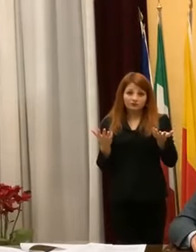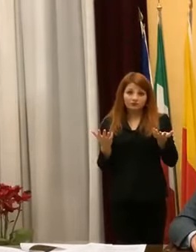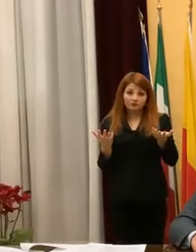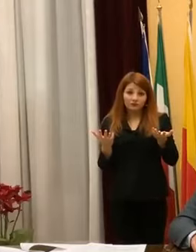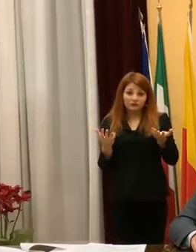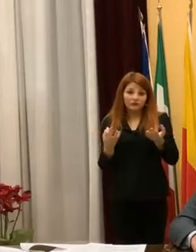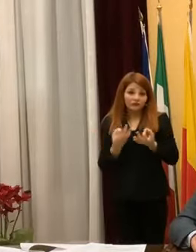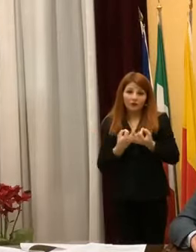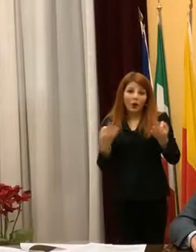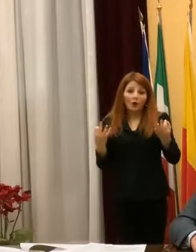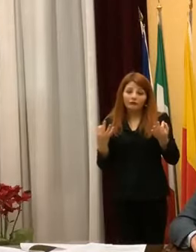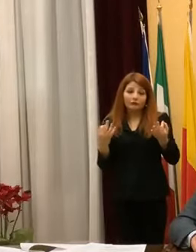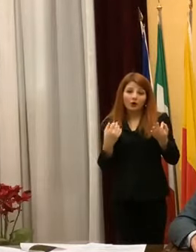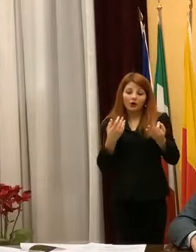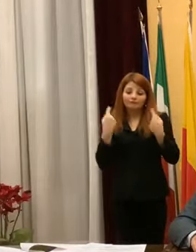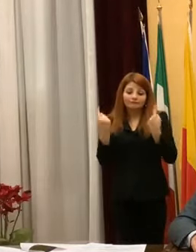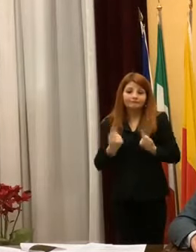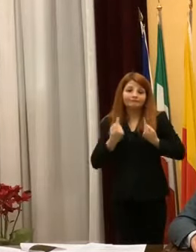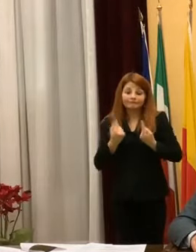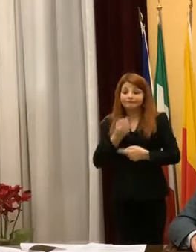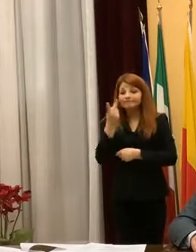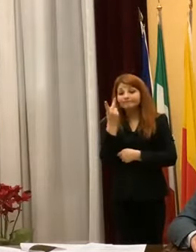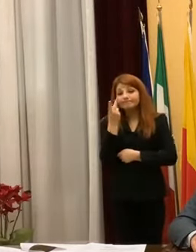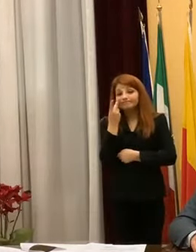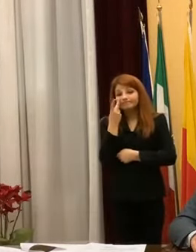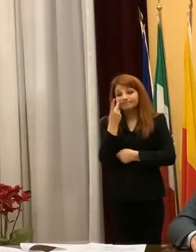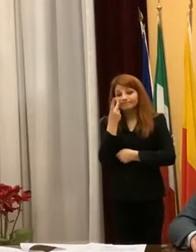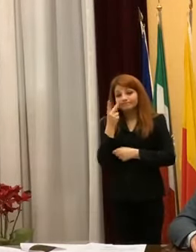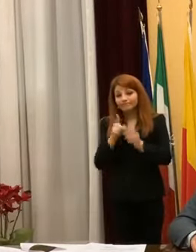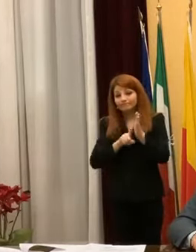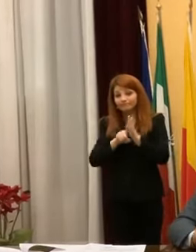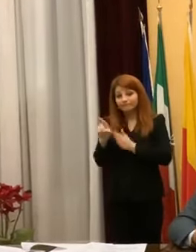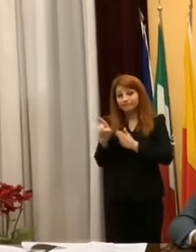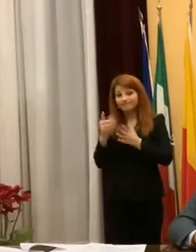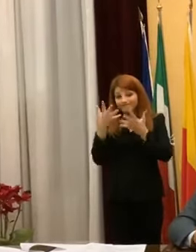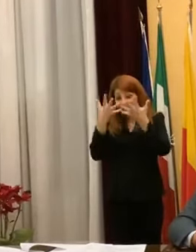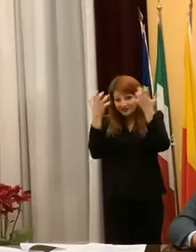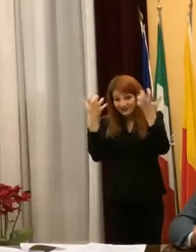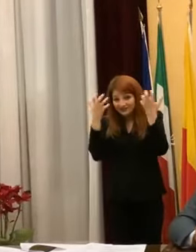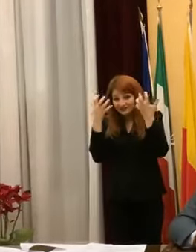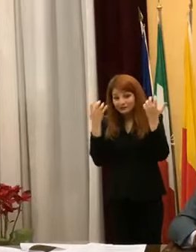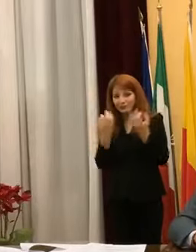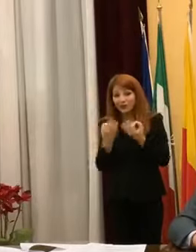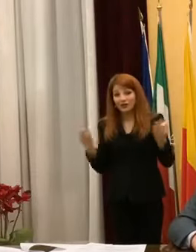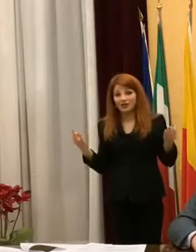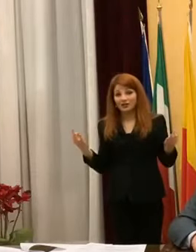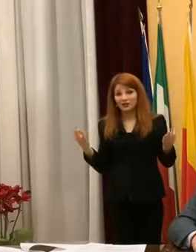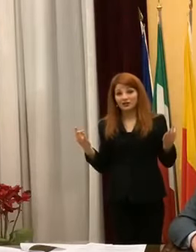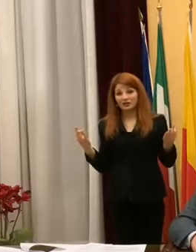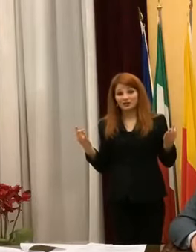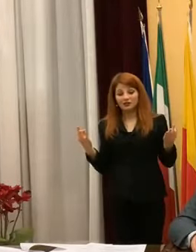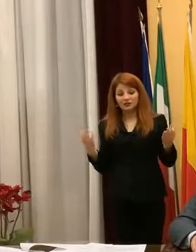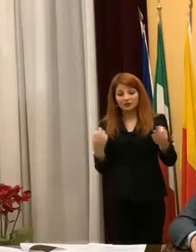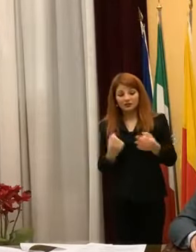dovremo vederci chiaro fino in fondo. E poi magari, immaginate, l'assessore e il